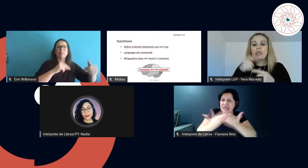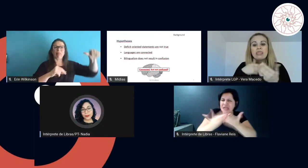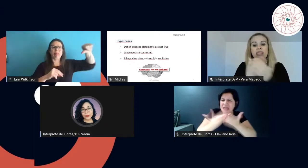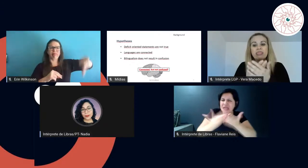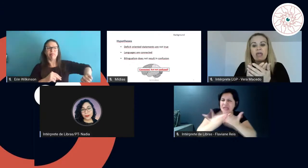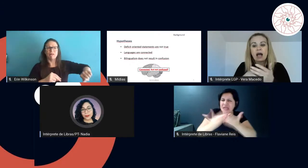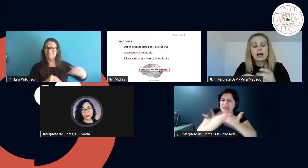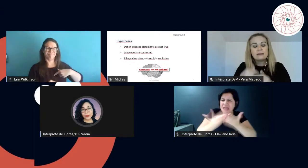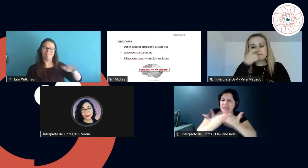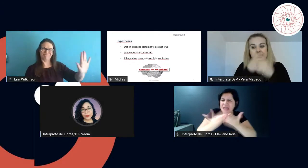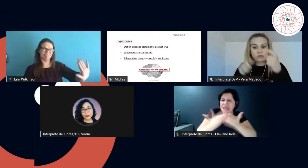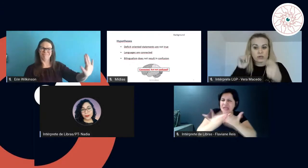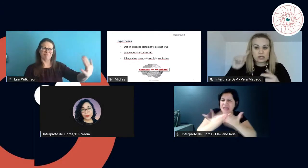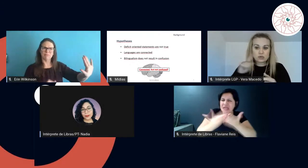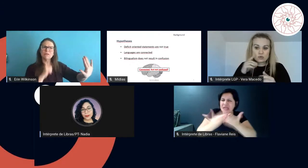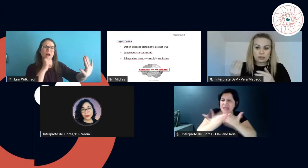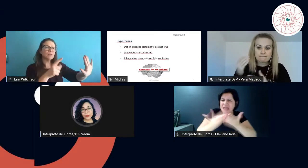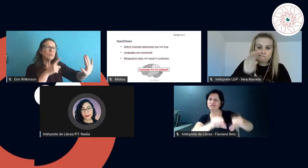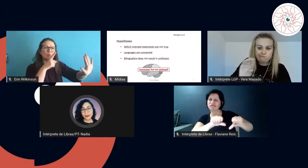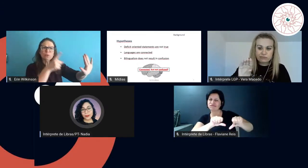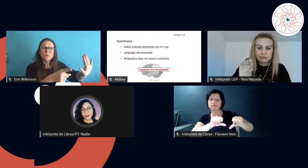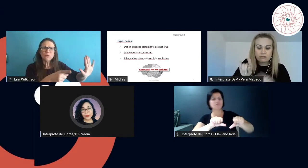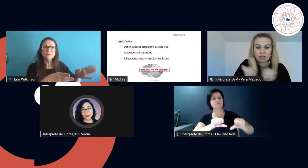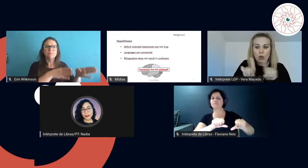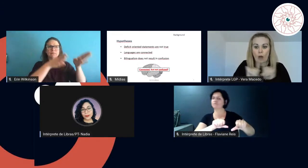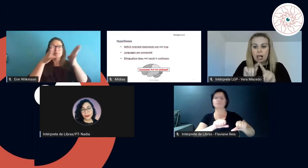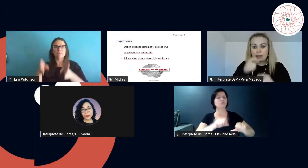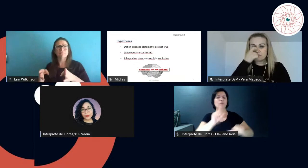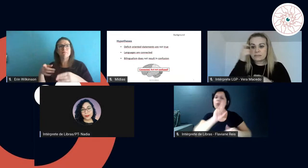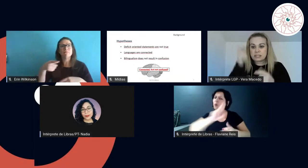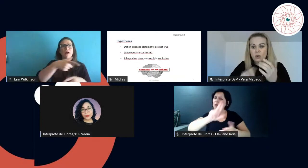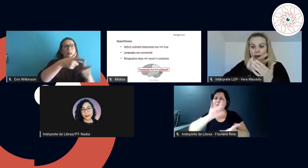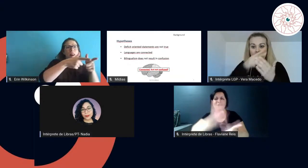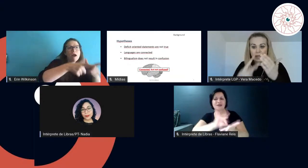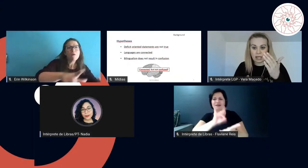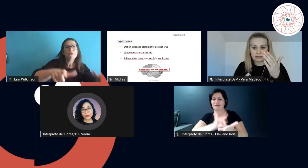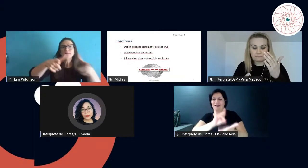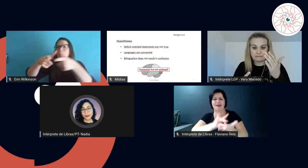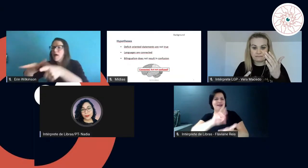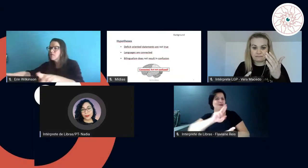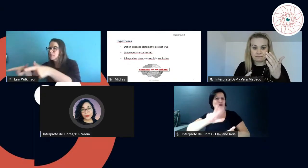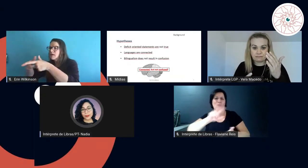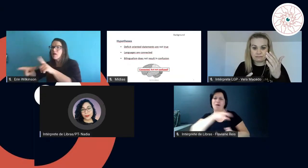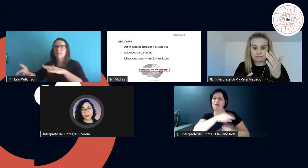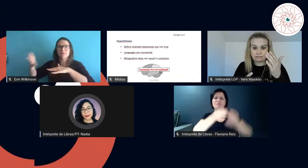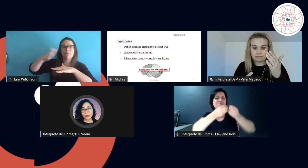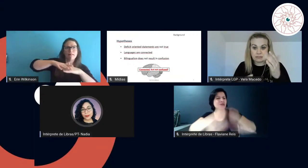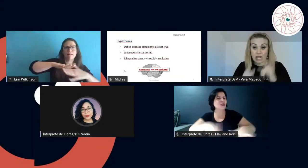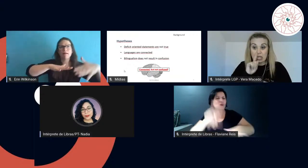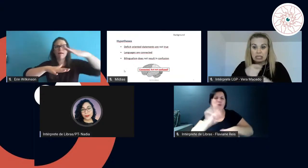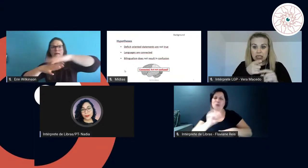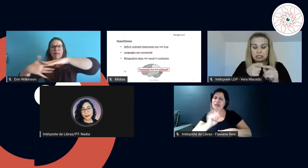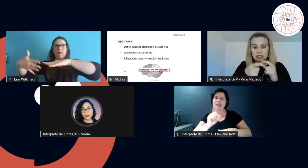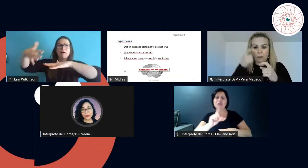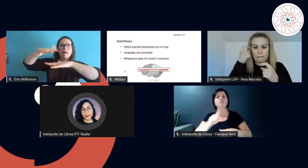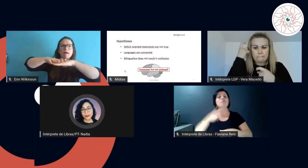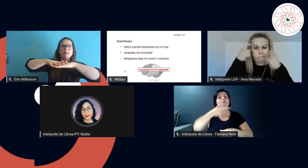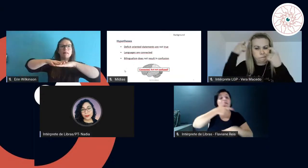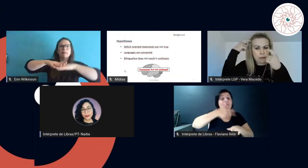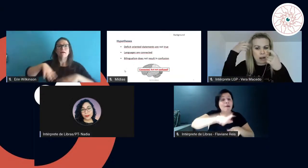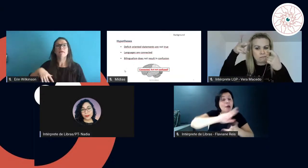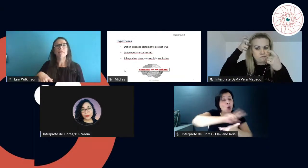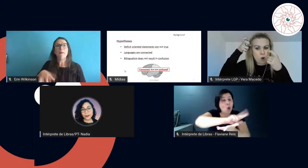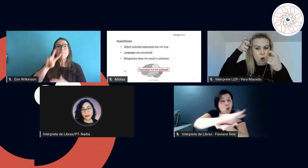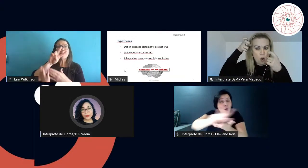sujeito surdo enquanto eh sujeito bilíngue. E esse processo de